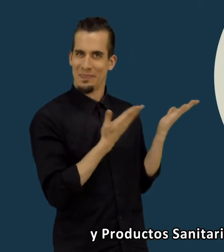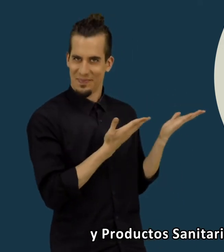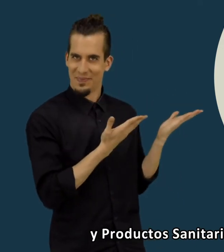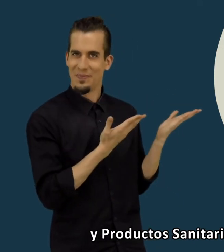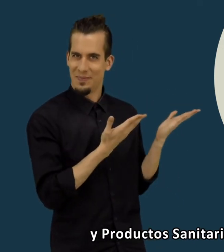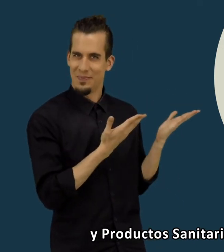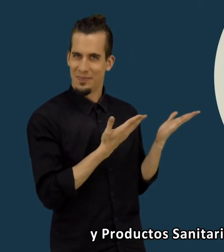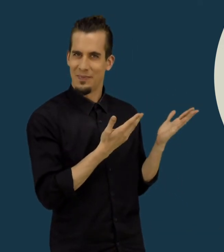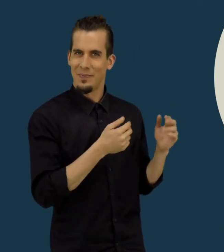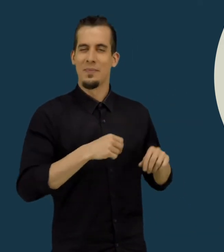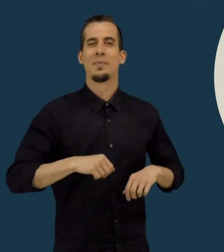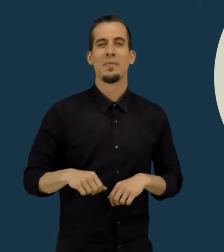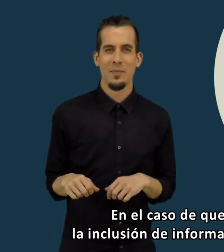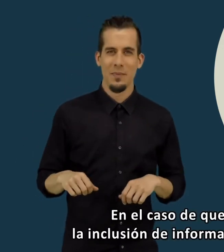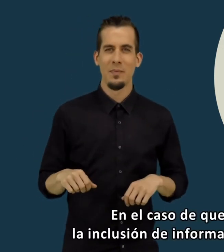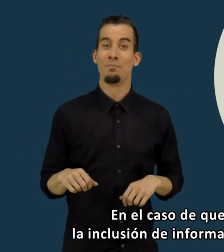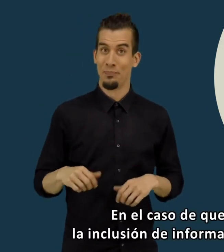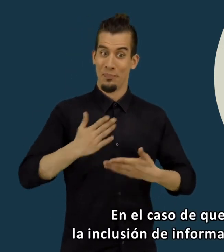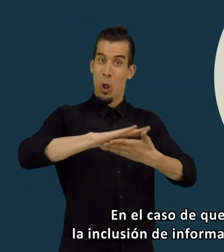AEMPS, siendo esta su web.